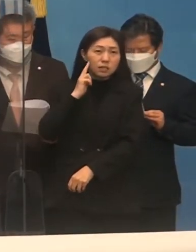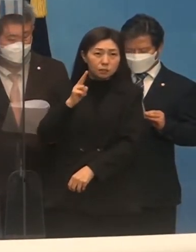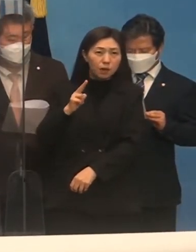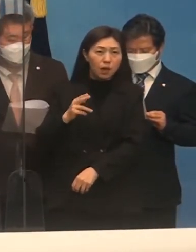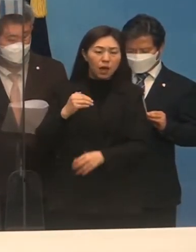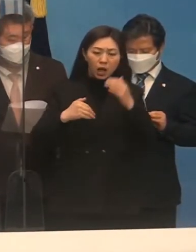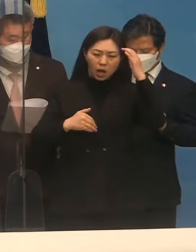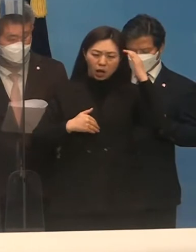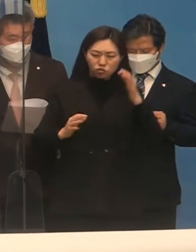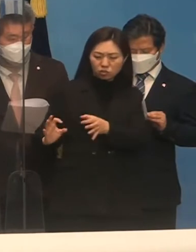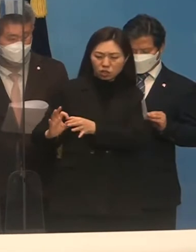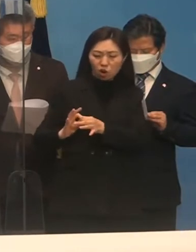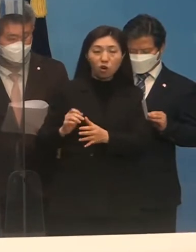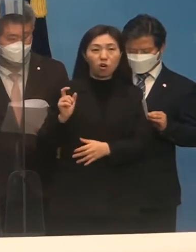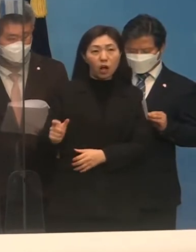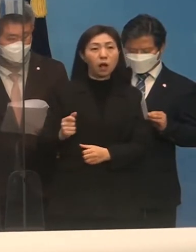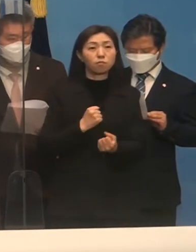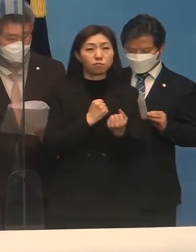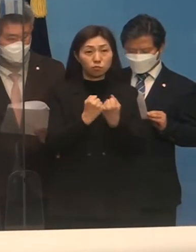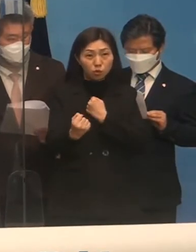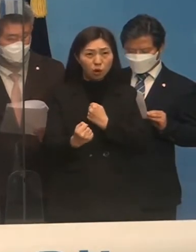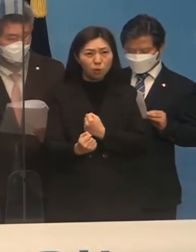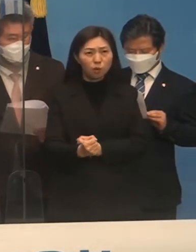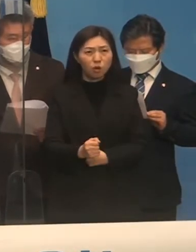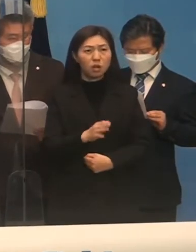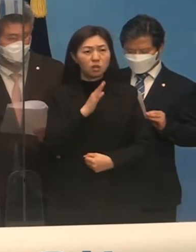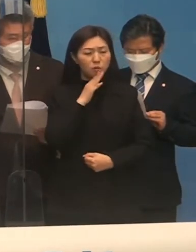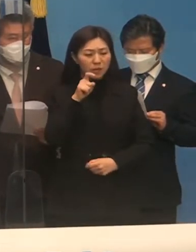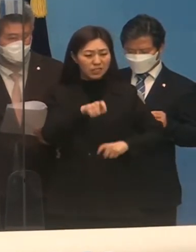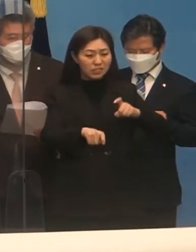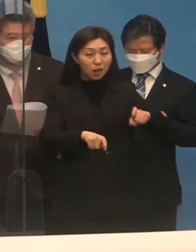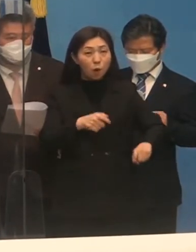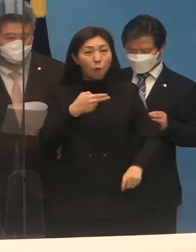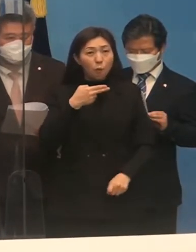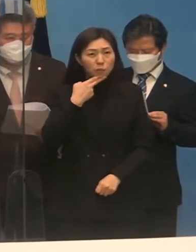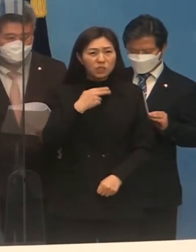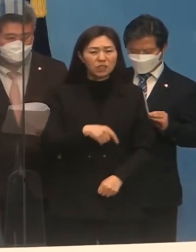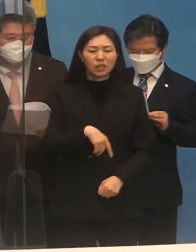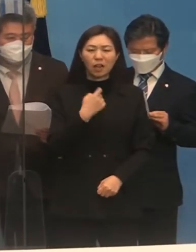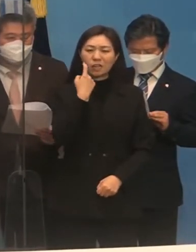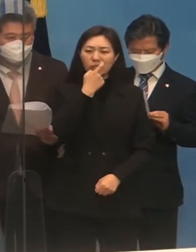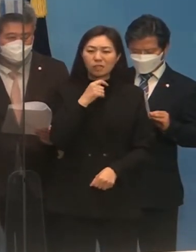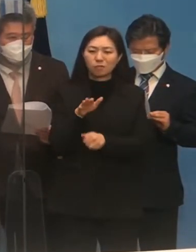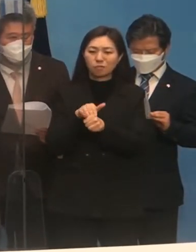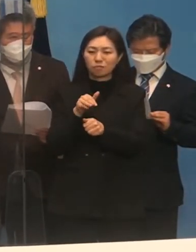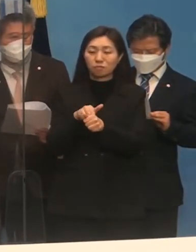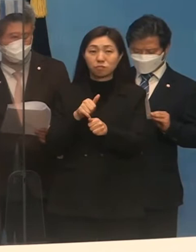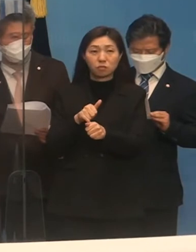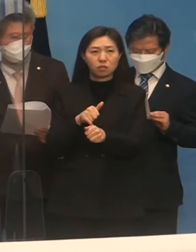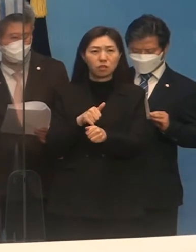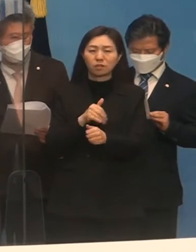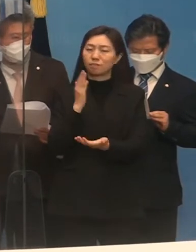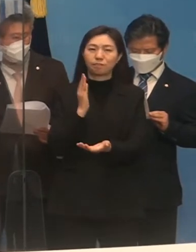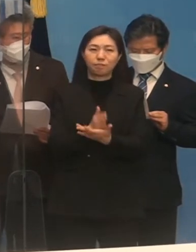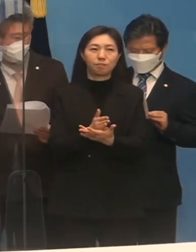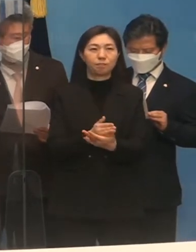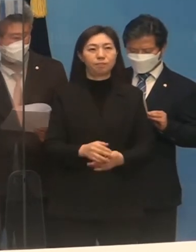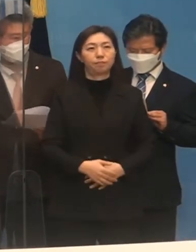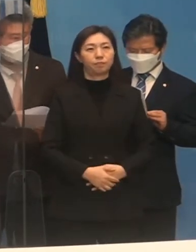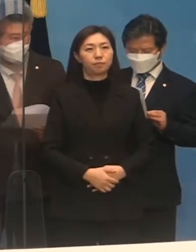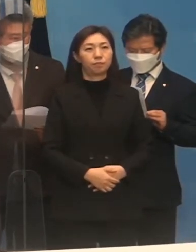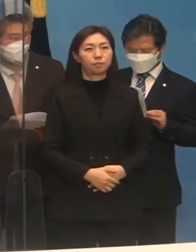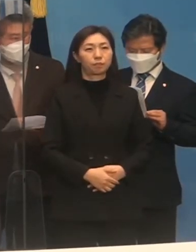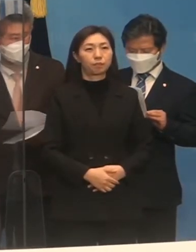연관되어 있음에도 불구하고 실질적인 조치는 취하지 못하면서 립서비스만 하고 있는 일은 없어야 합니다.